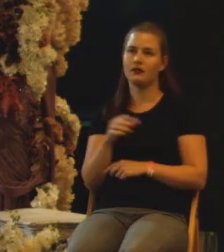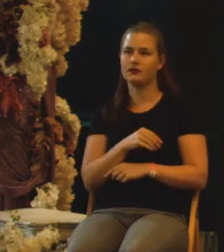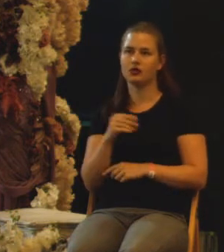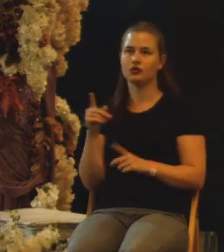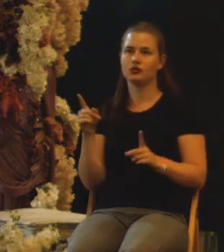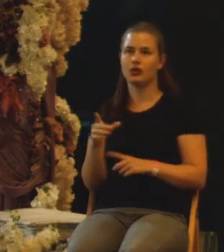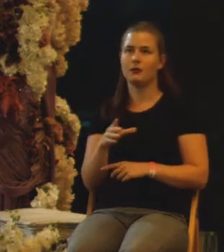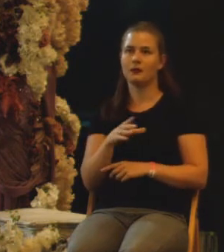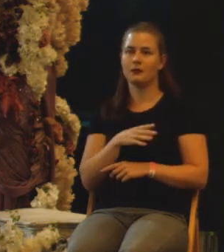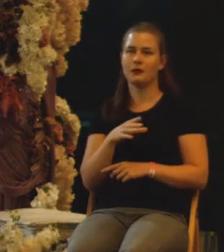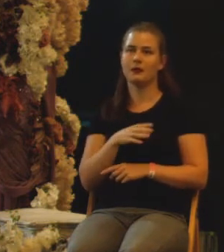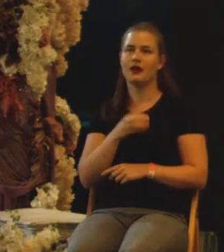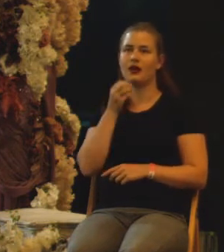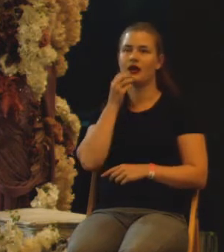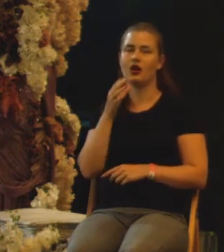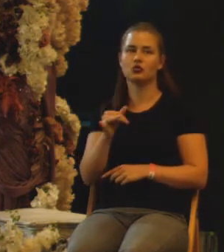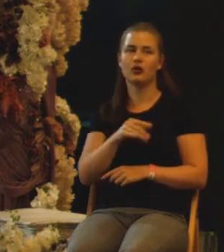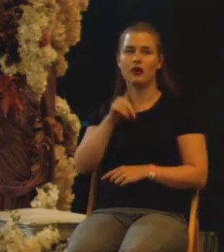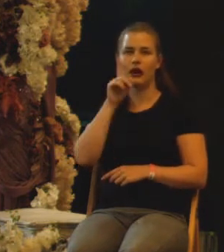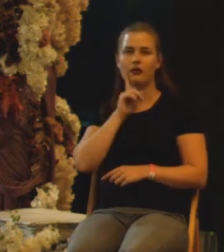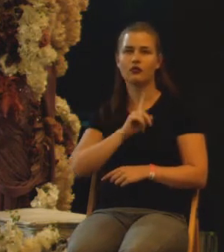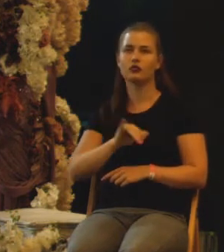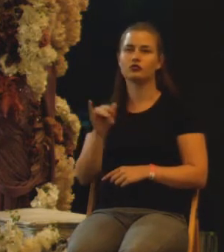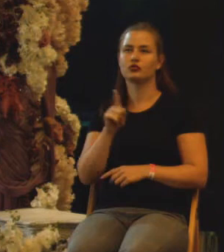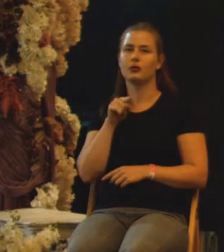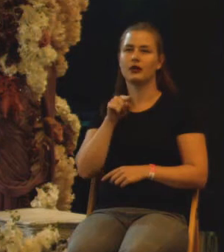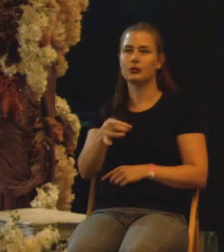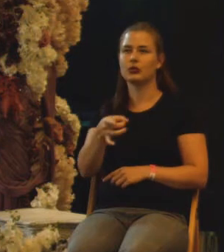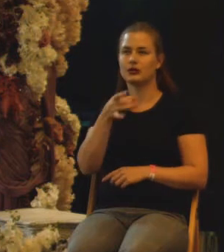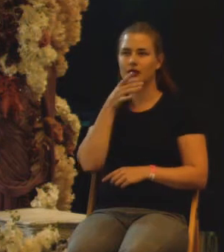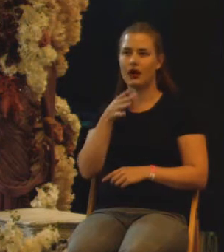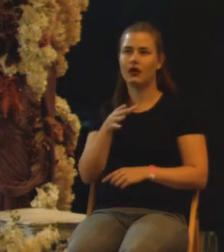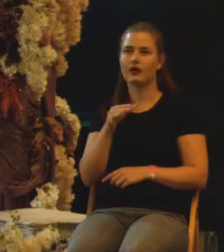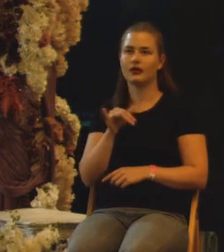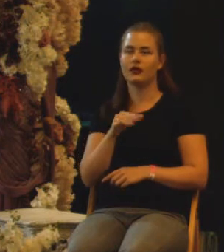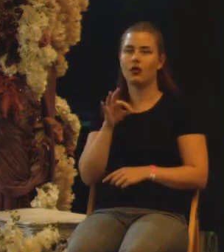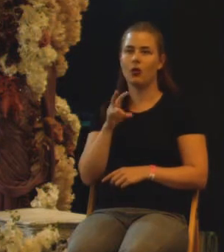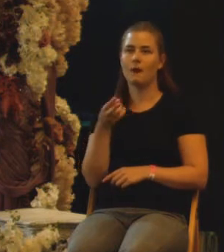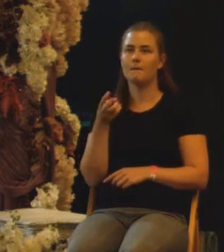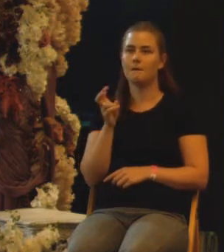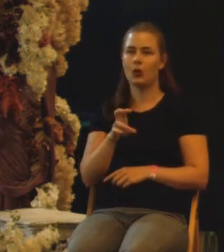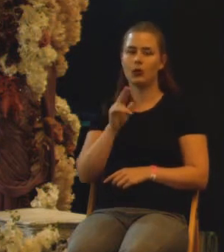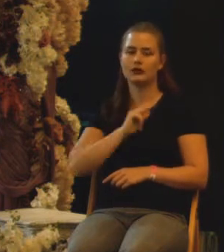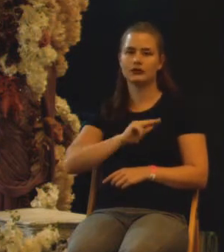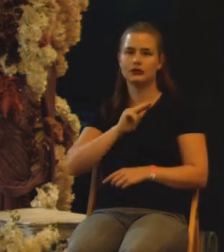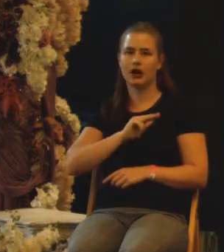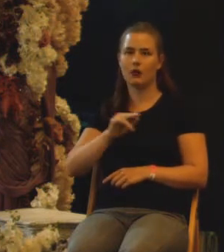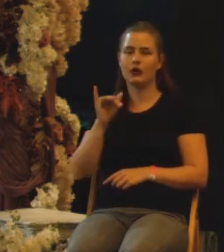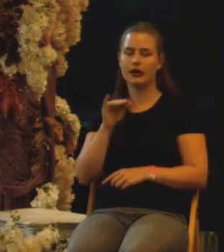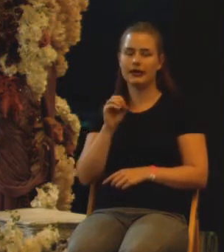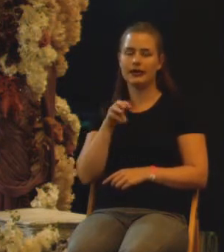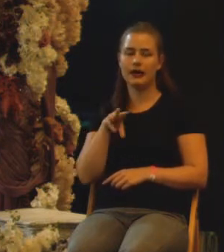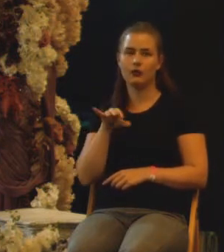было классно и вкусно, и чтобы ему нравилось. А он какого-то черта приходит с работы, и